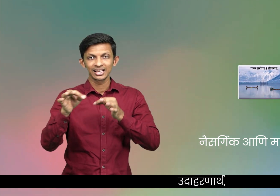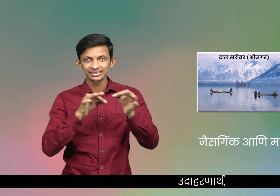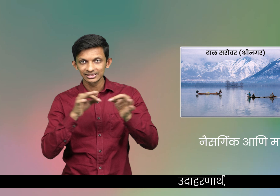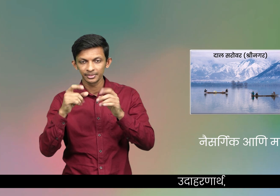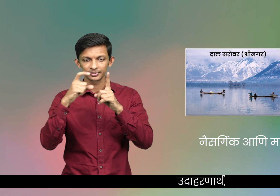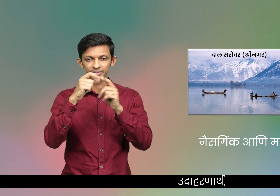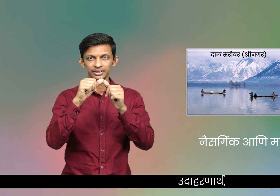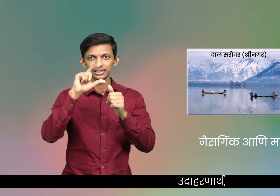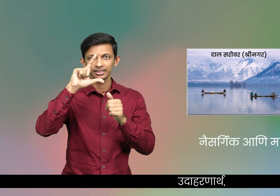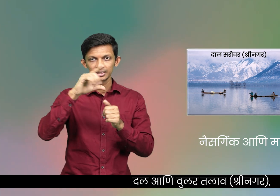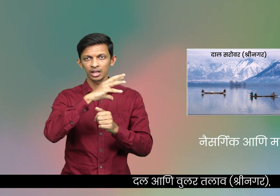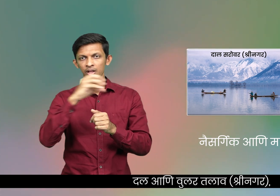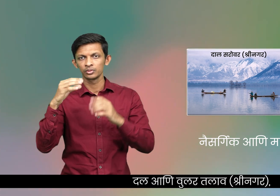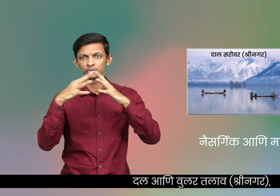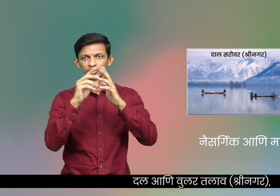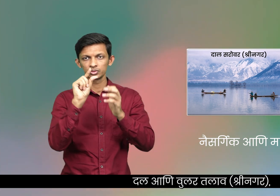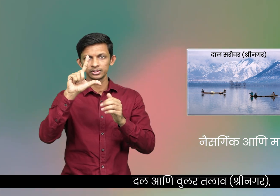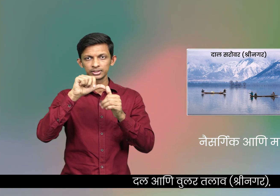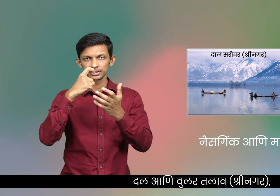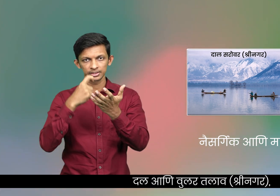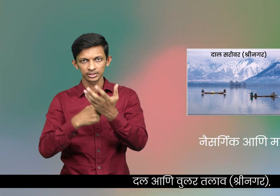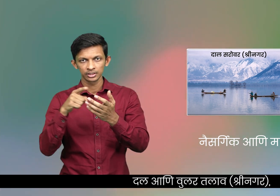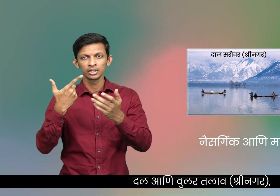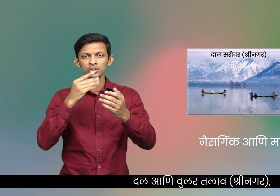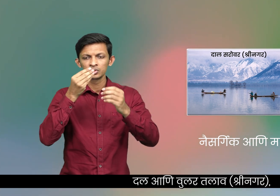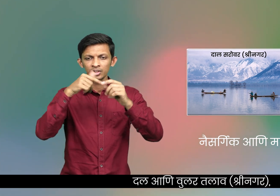उदाहरणार्थ दल आणि वुलर तलाव श्रीनगर,